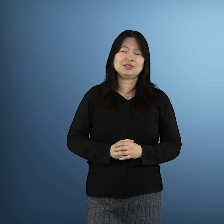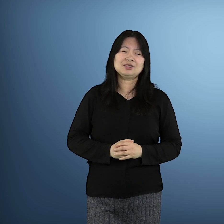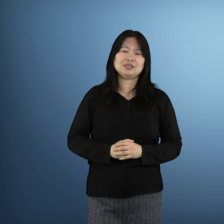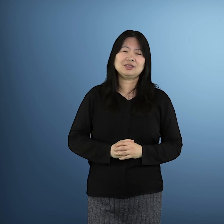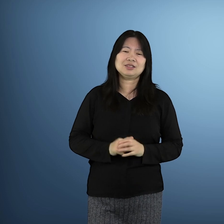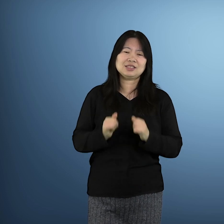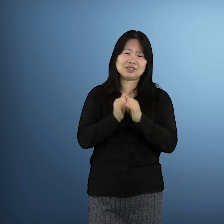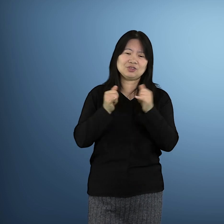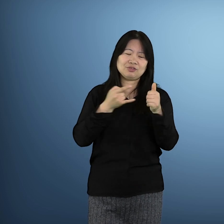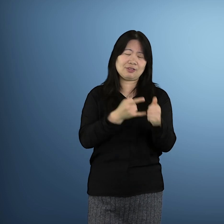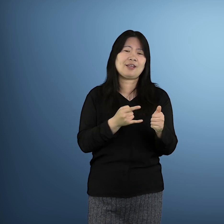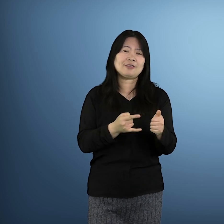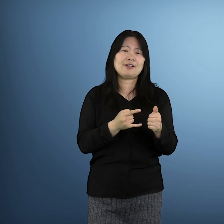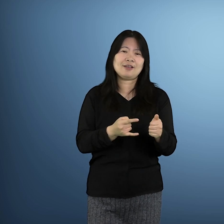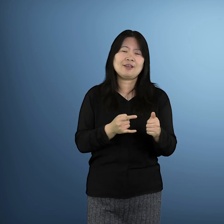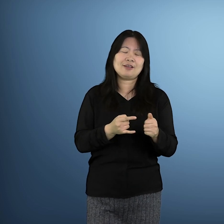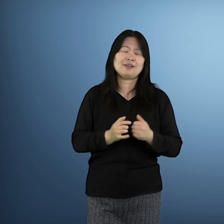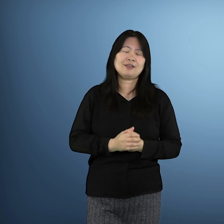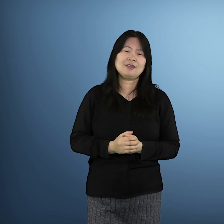인류에게